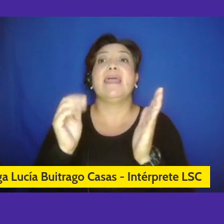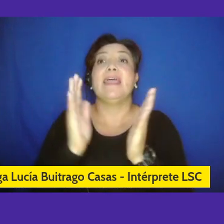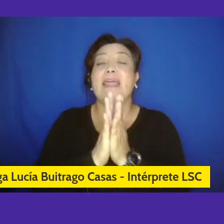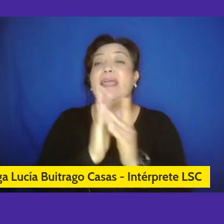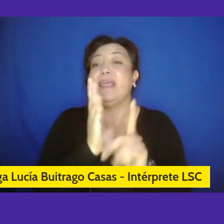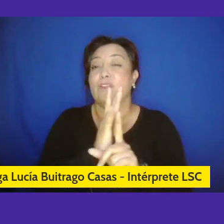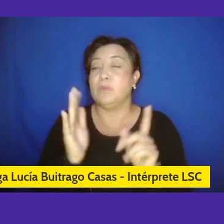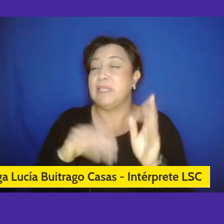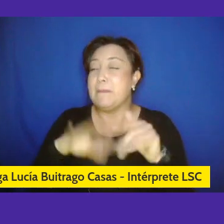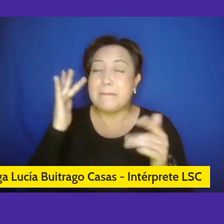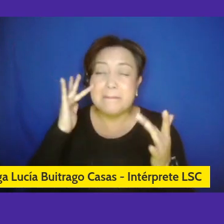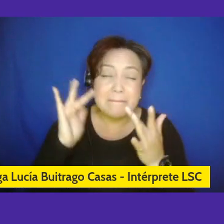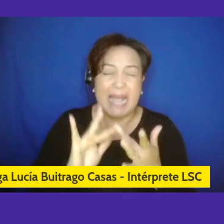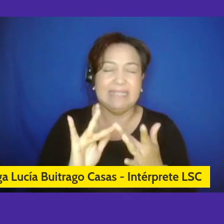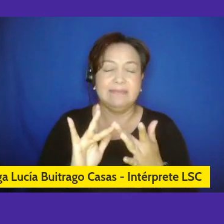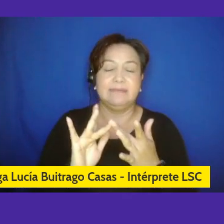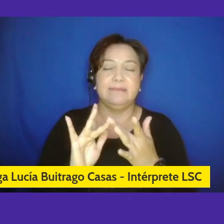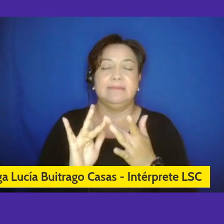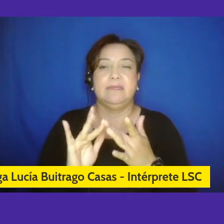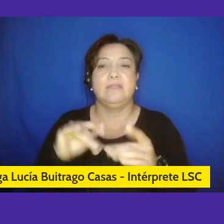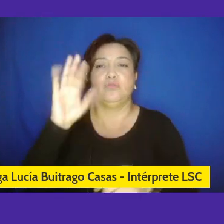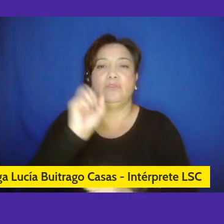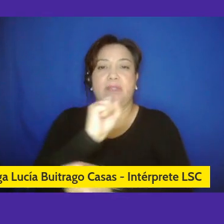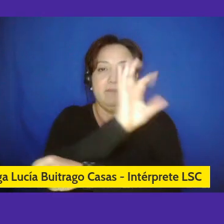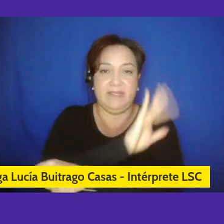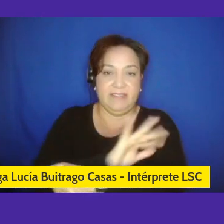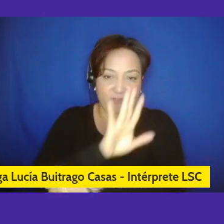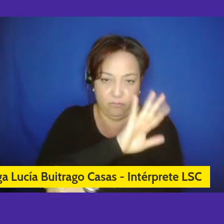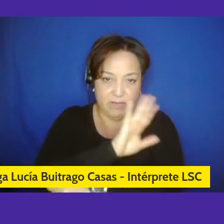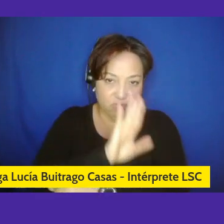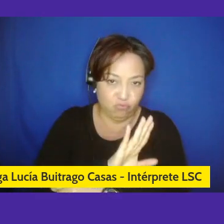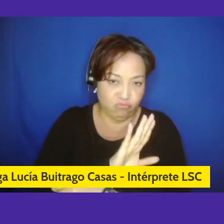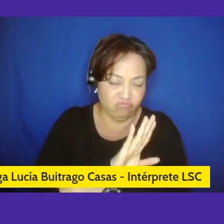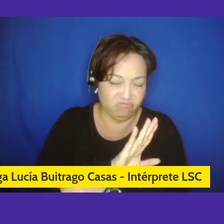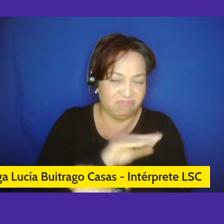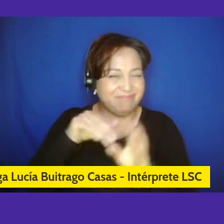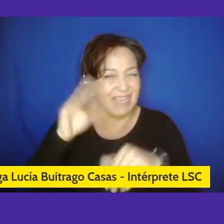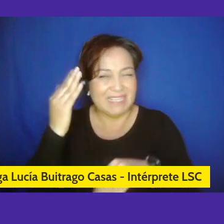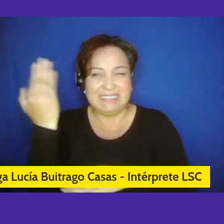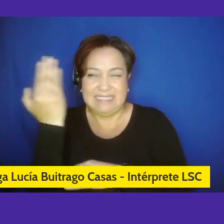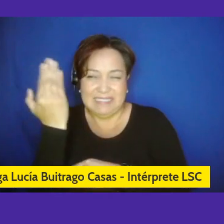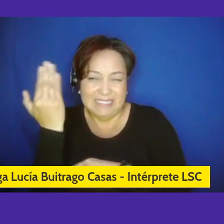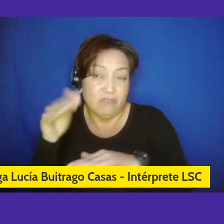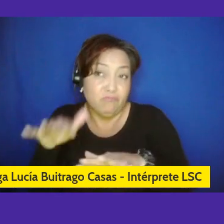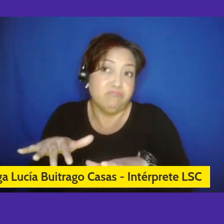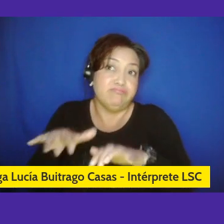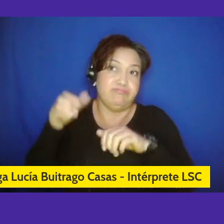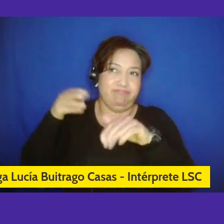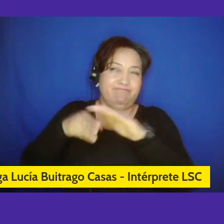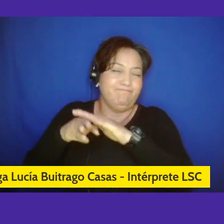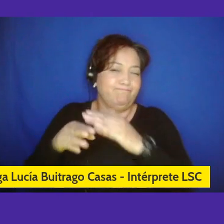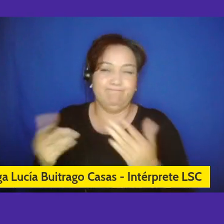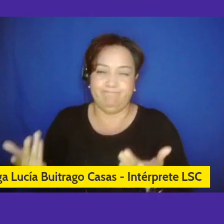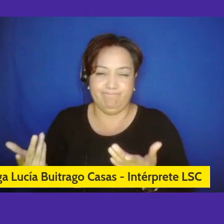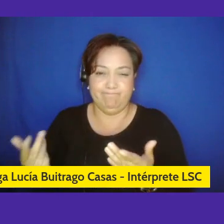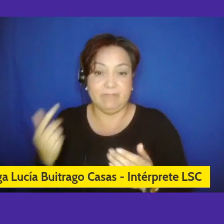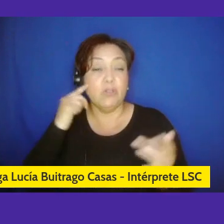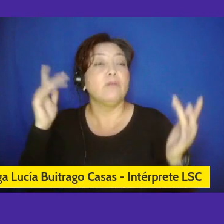de theatrical. Entonces, también tenés que ir hablando en el desarrollo con las plataformas para ver